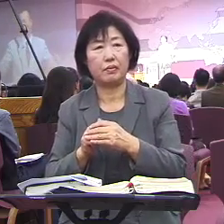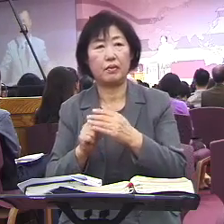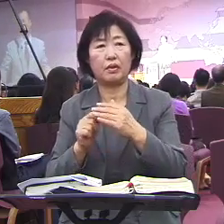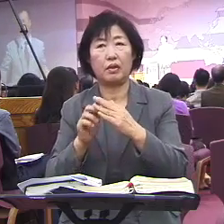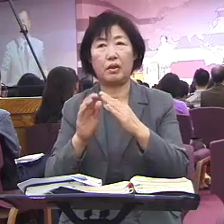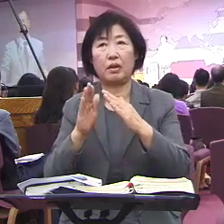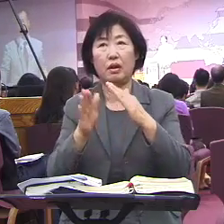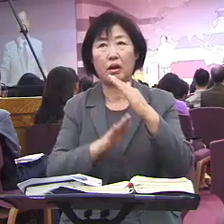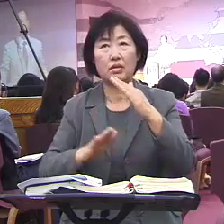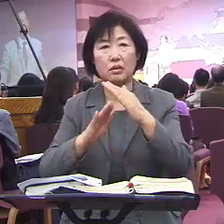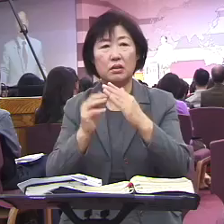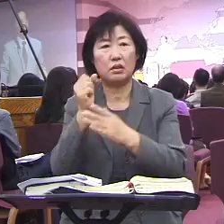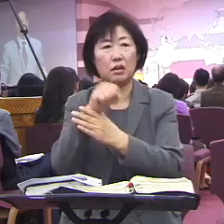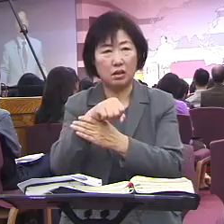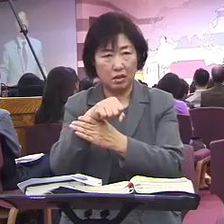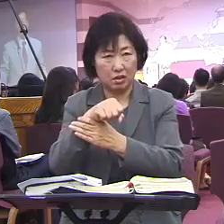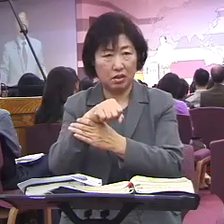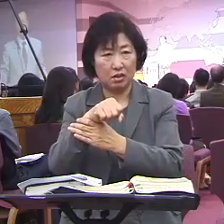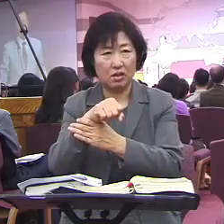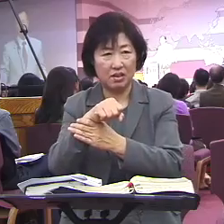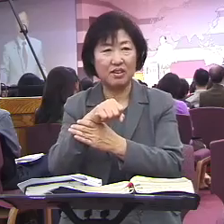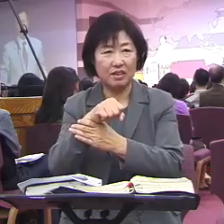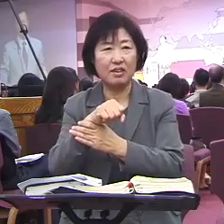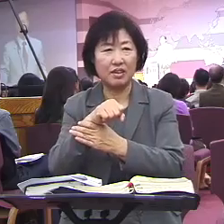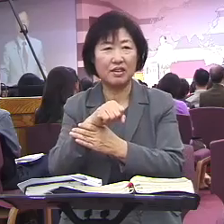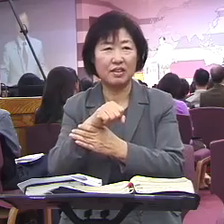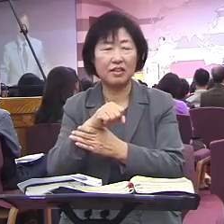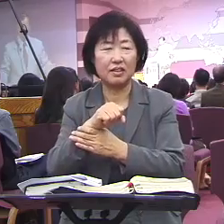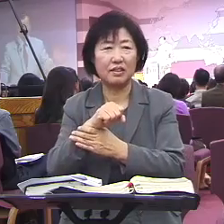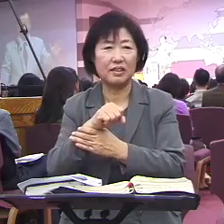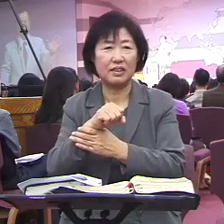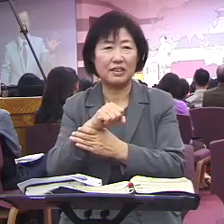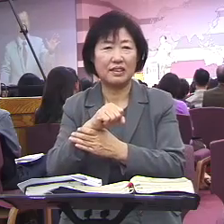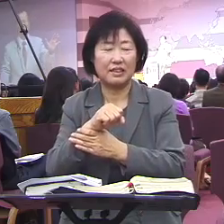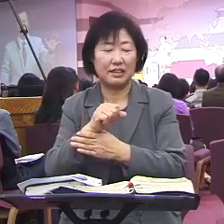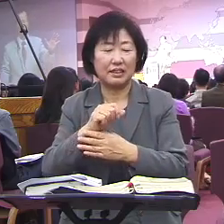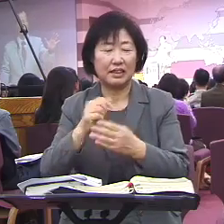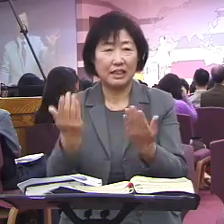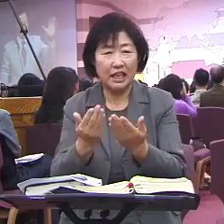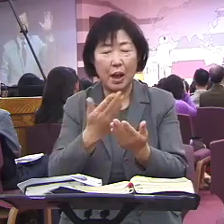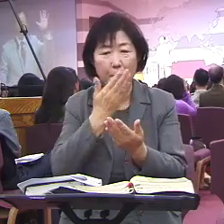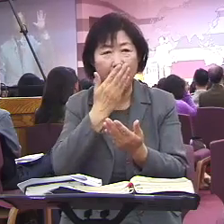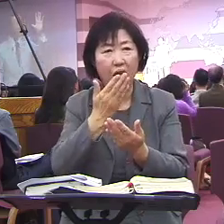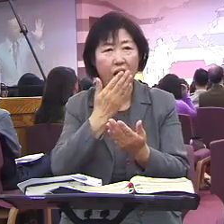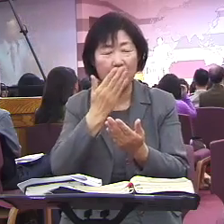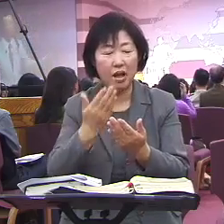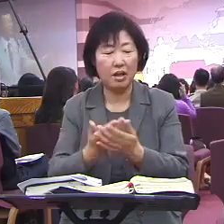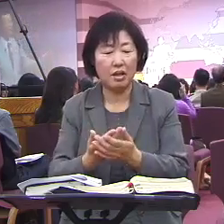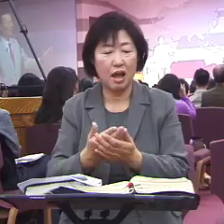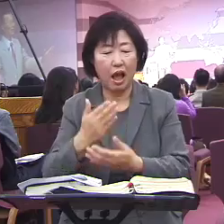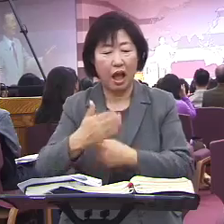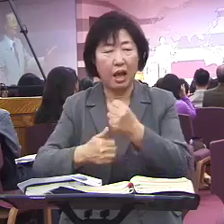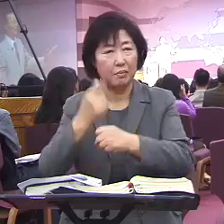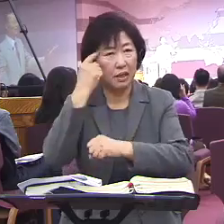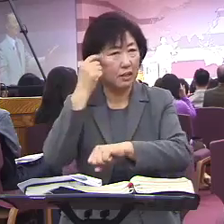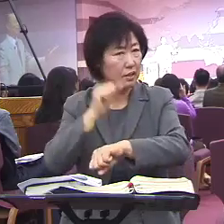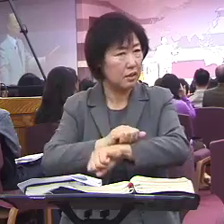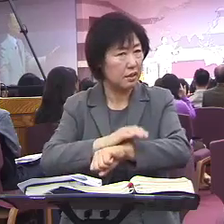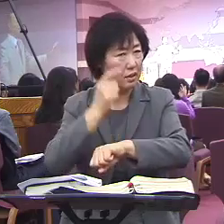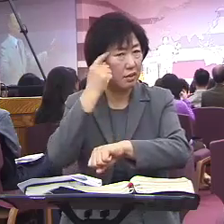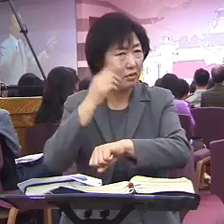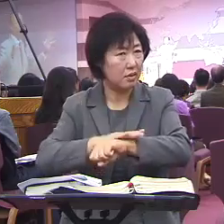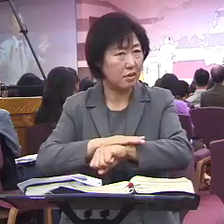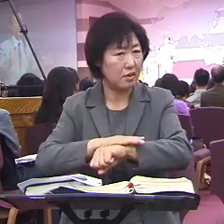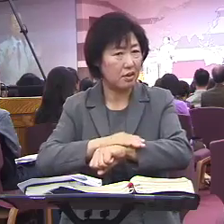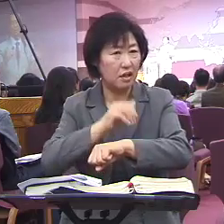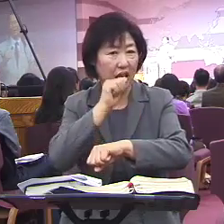가정을 허락했기 때문에 설 수 있는 것입니다. 사역이 가능한 것입니다. 이게 하나님의 지혜입니다.